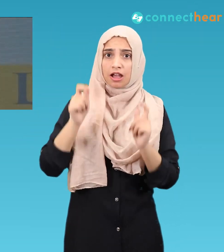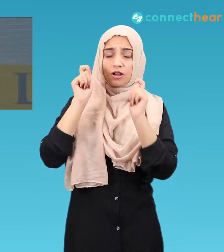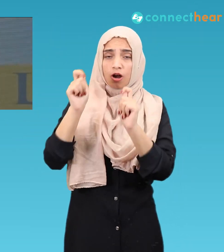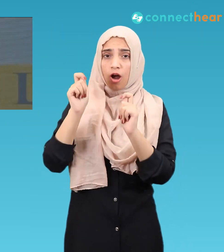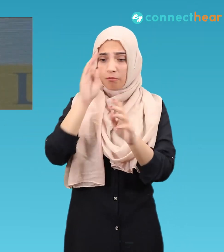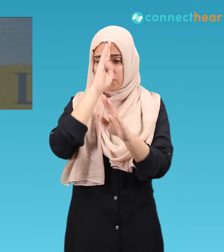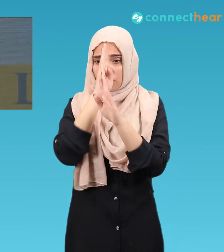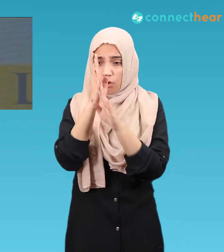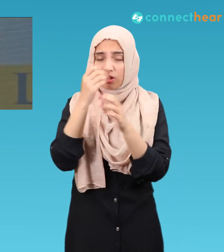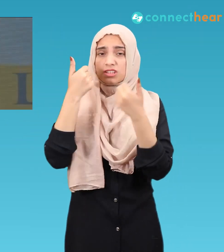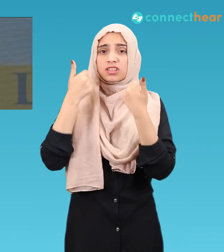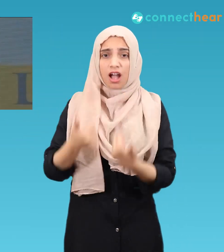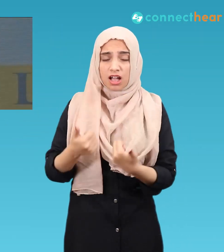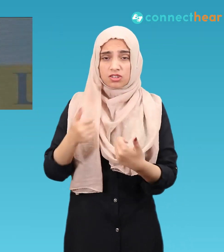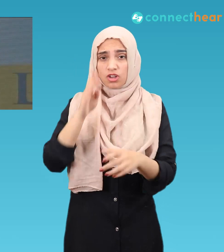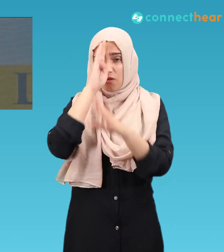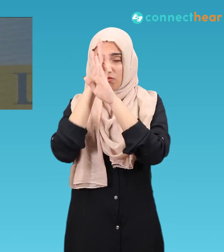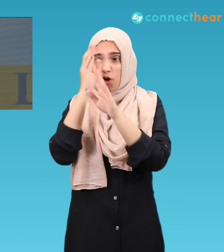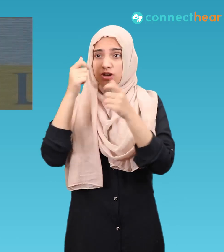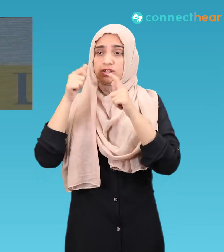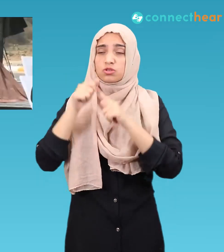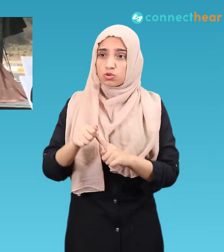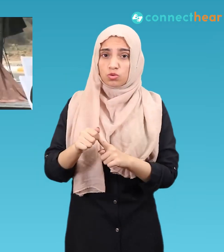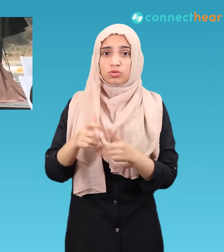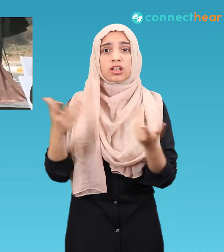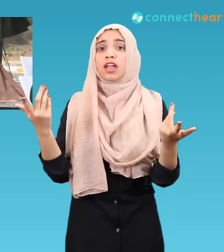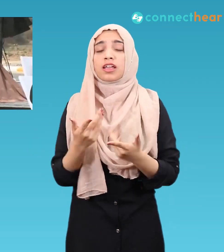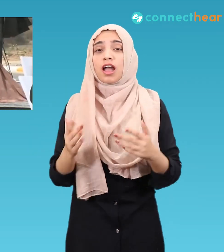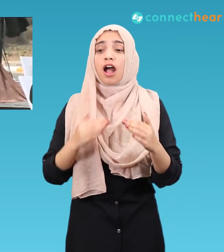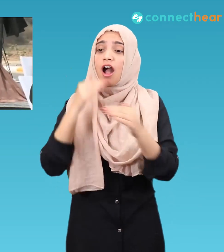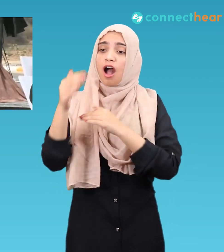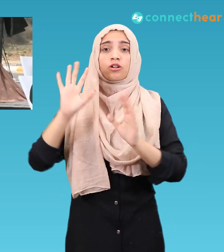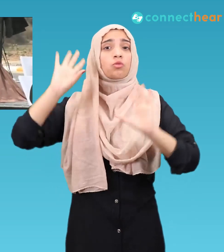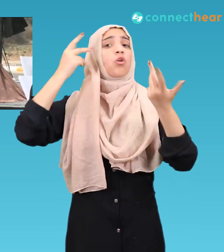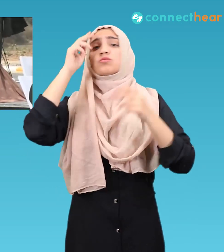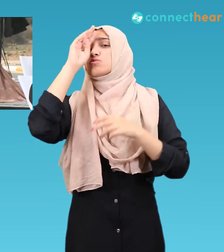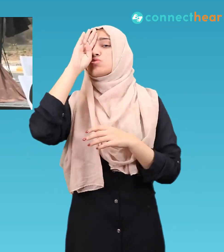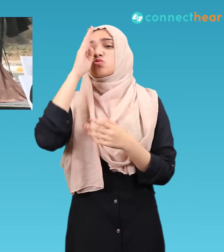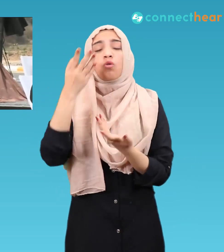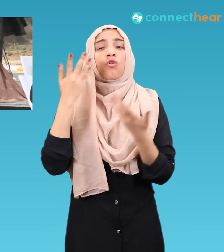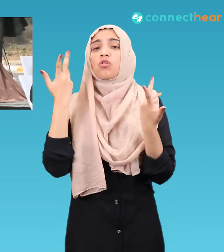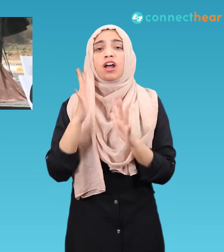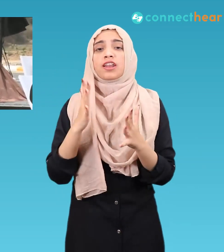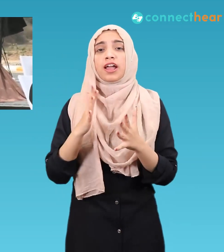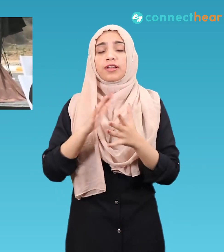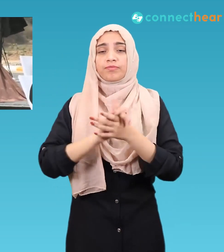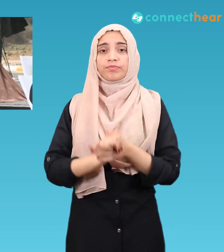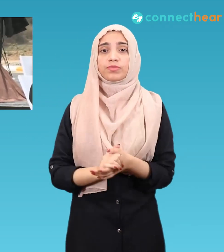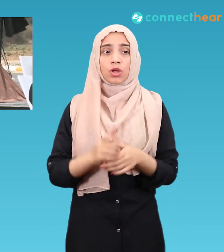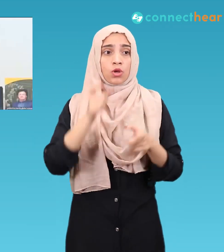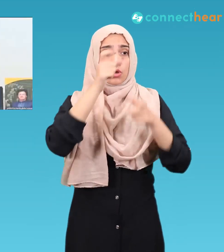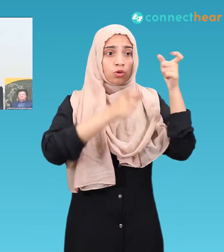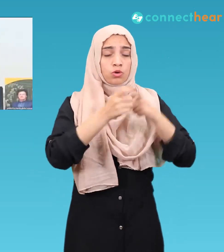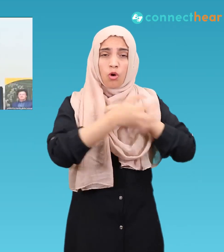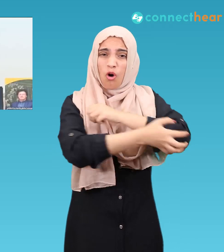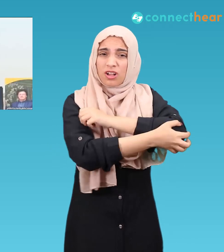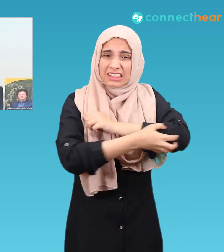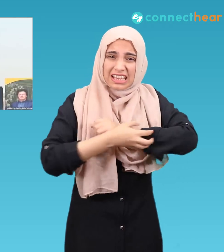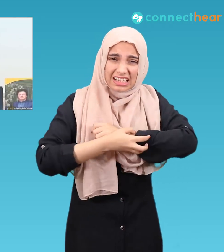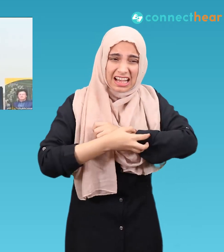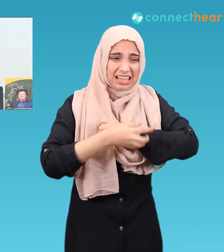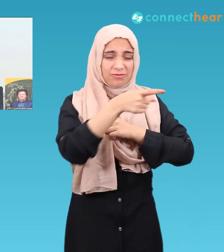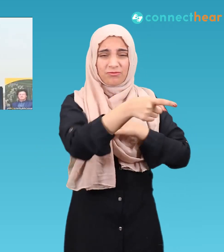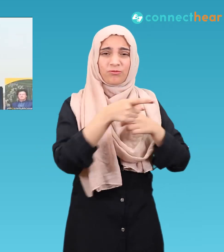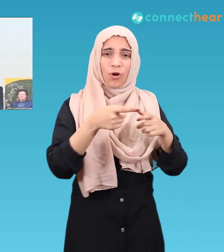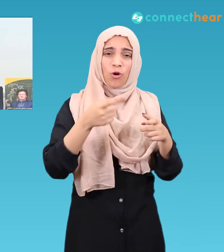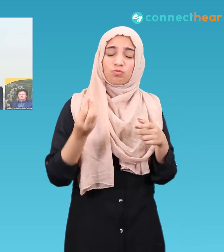हम वो लोग जो कभी सोच भी नहीं सकते कि वो अपना घर ख़रीद